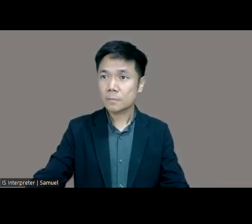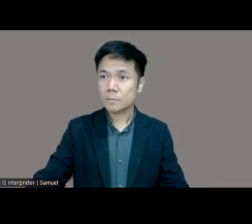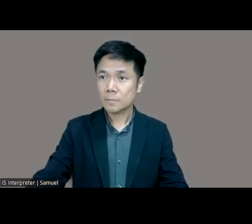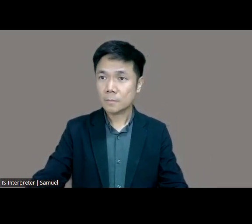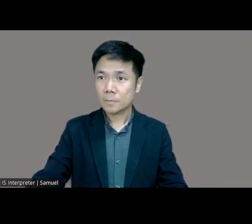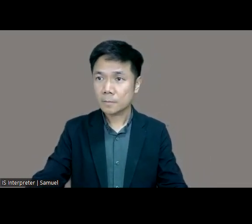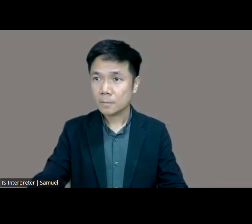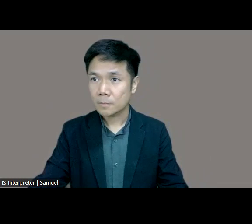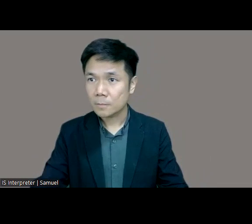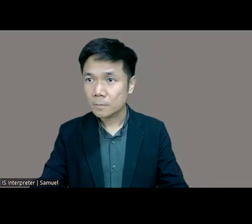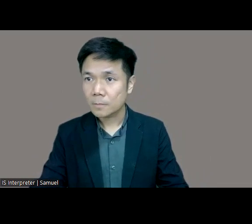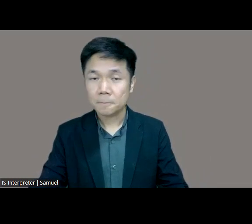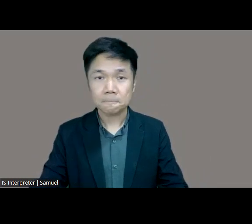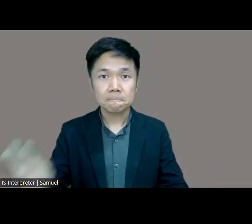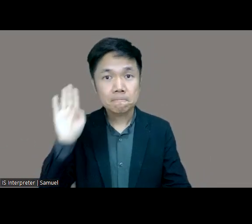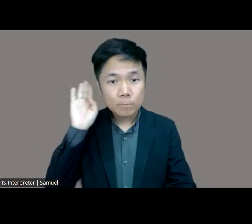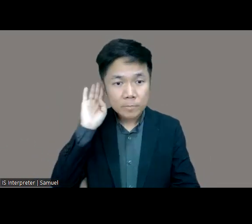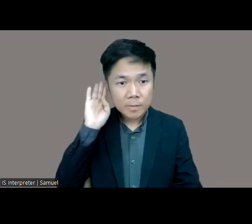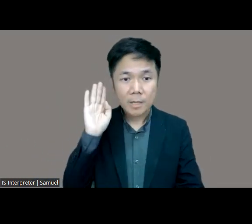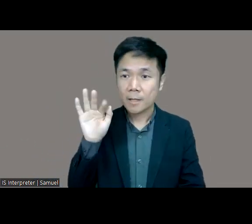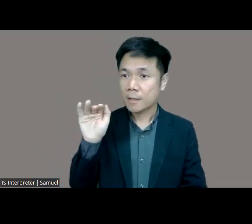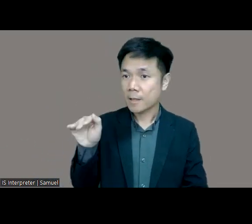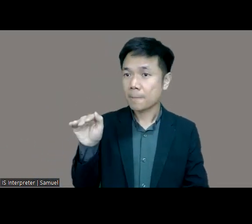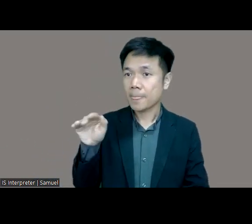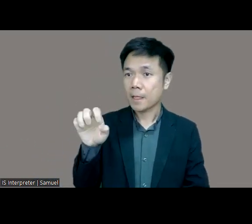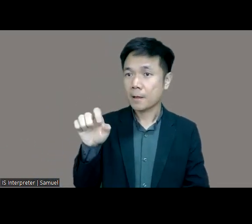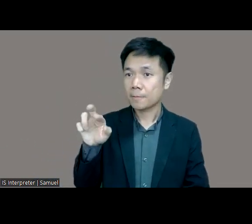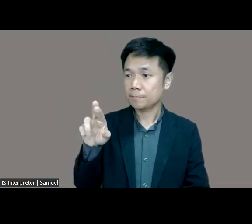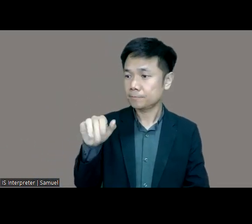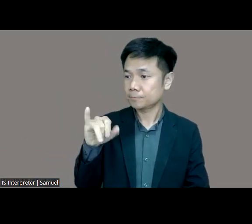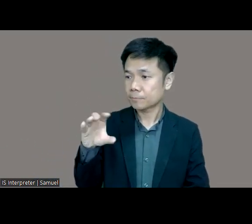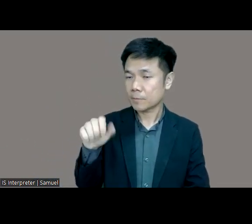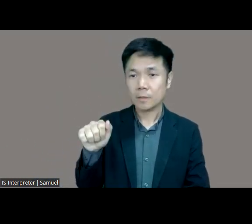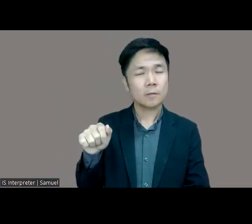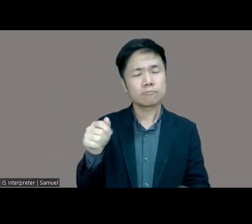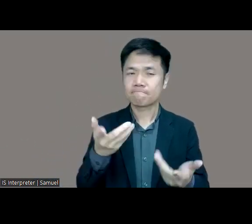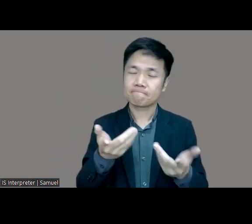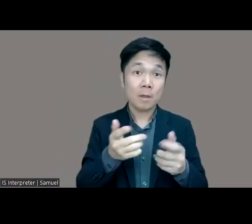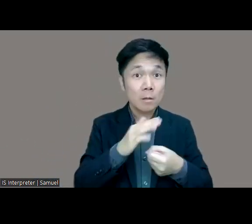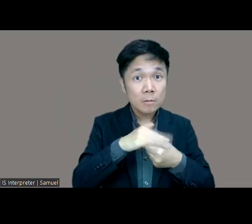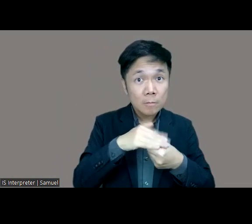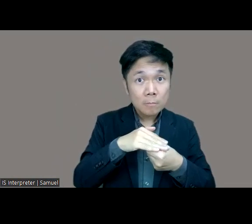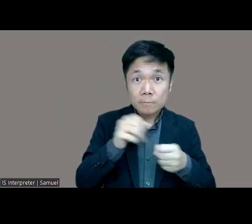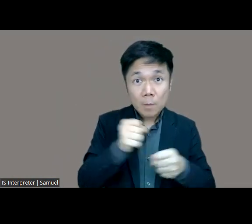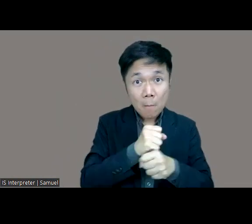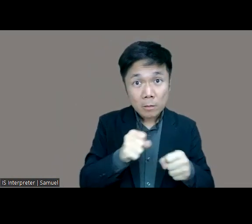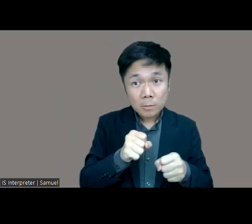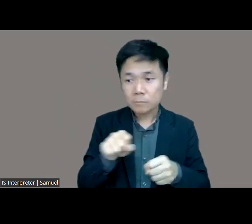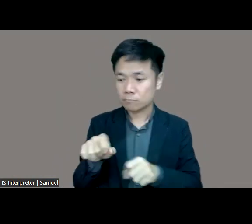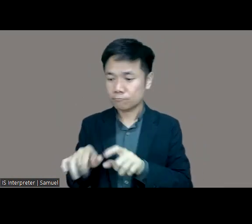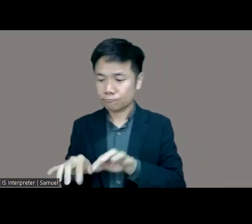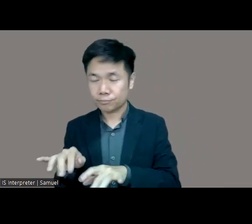Yes, yes. You can use the chat box. Vous pouvez utiliser le